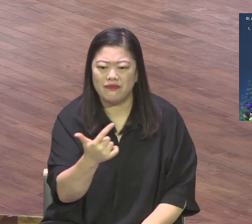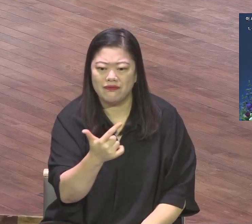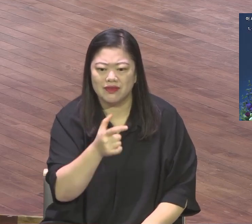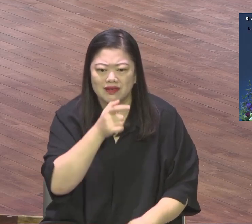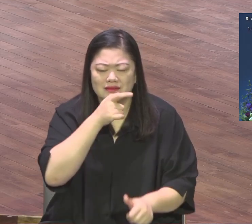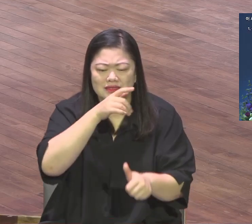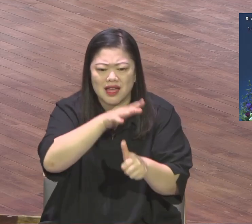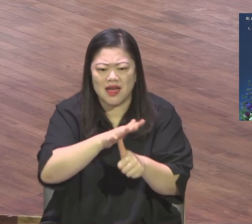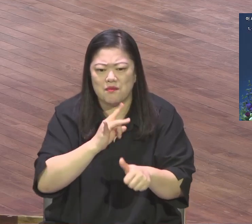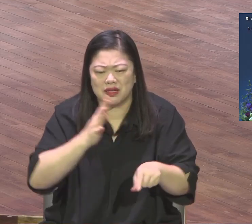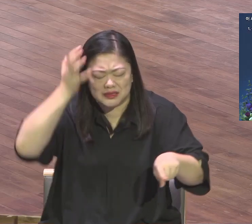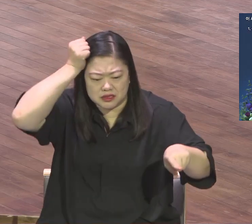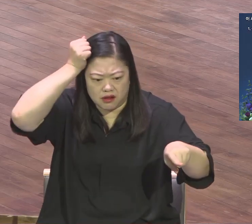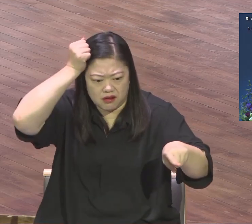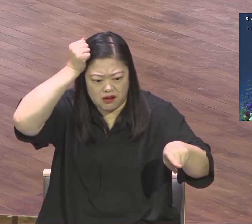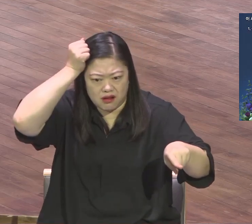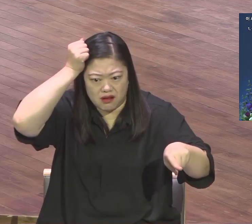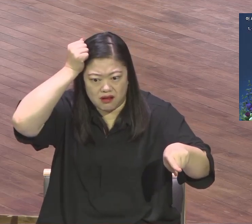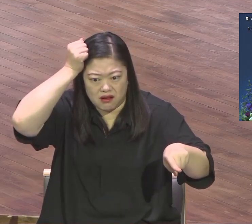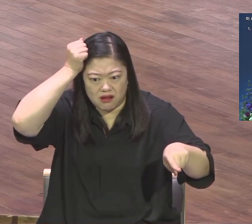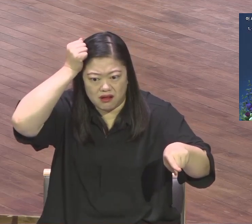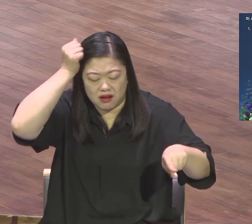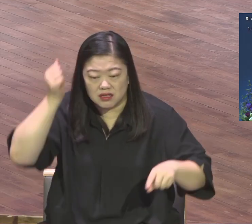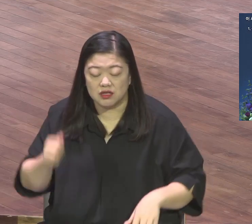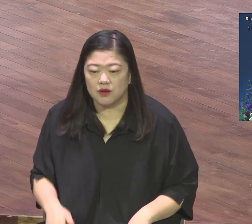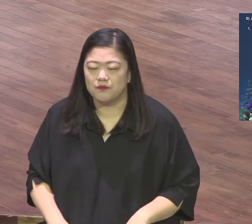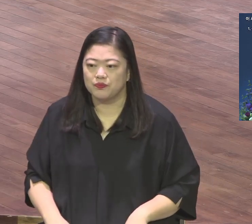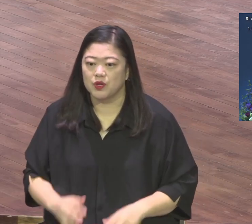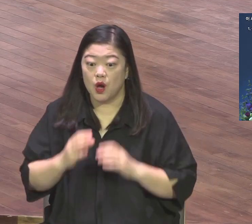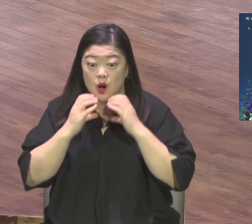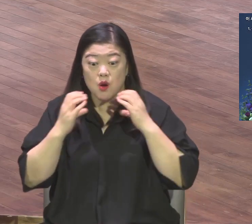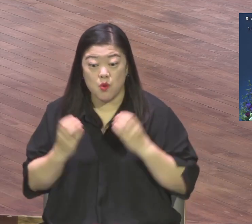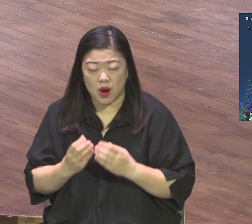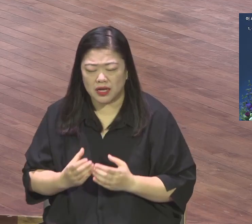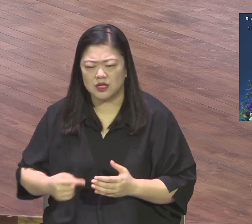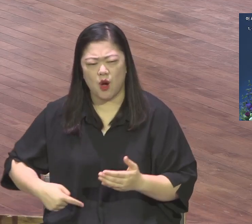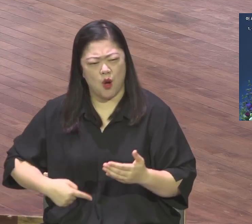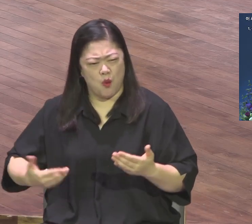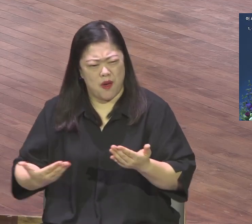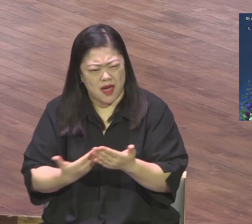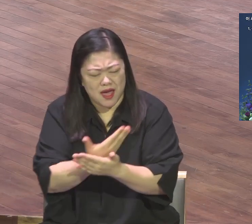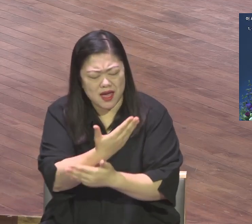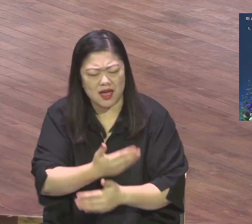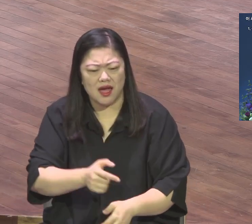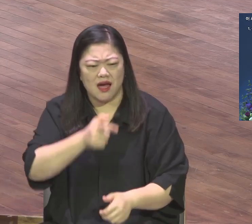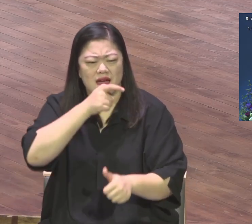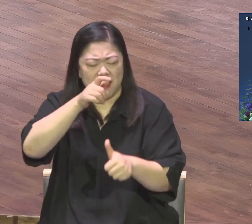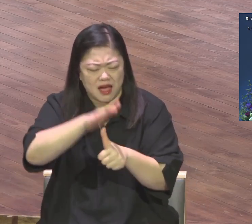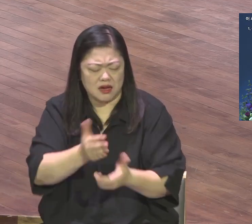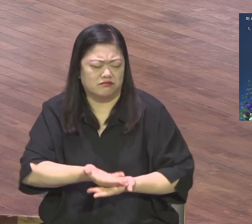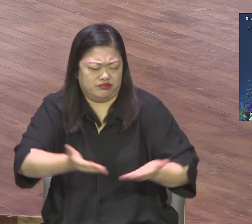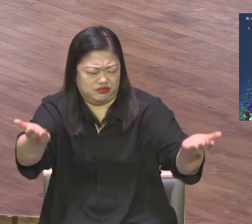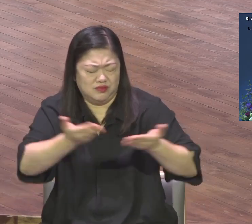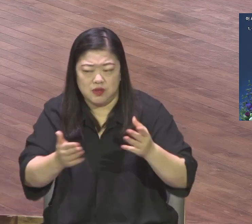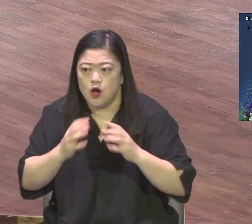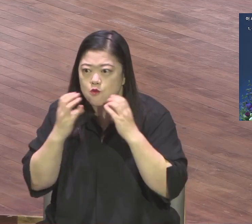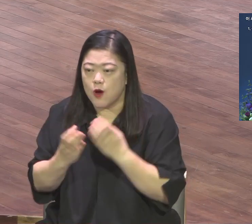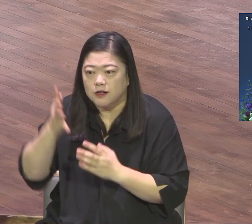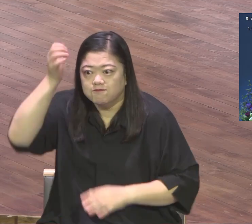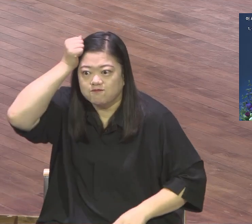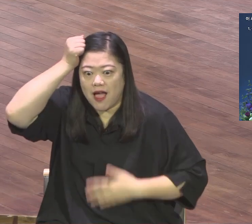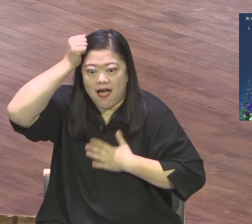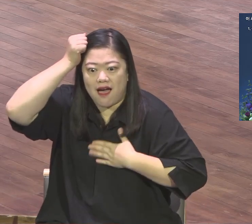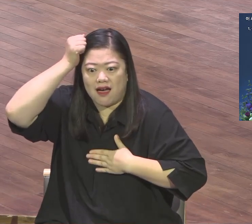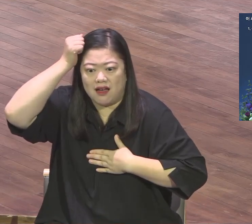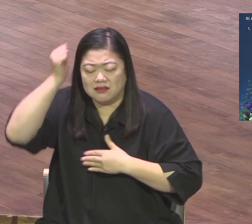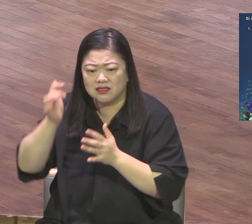회개하라. 회개하라. 자신의 잘못을 깨닫고 죄를 뉘우치는 회개 중요하지요. 그건